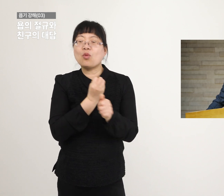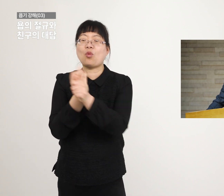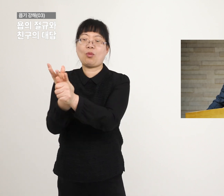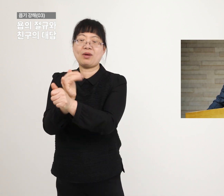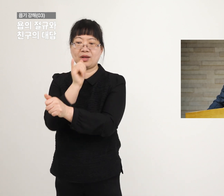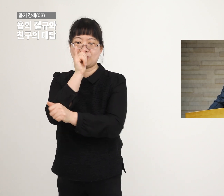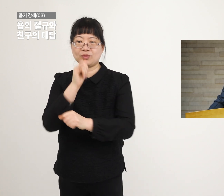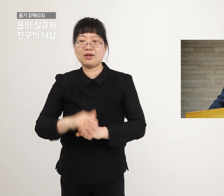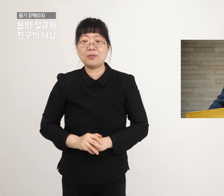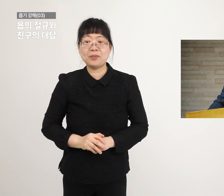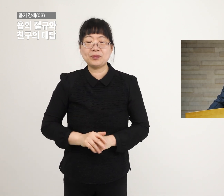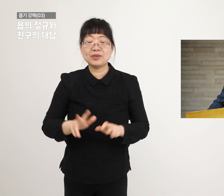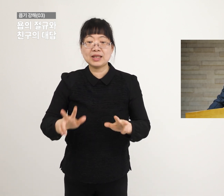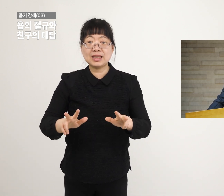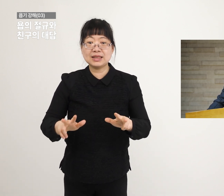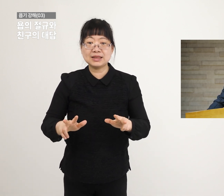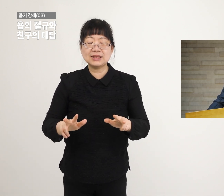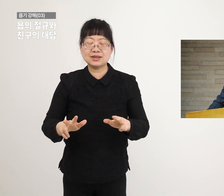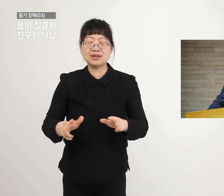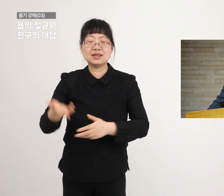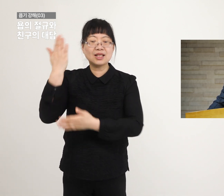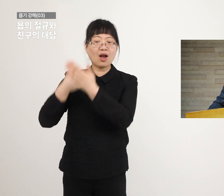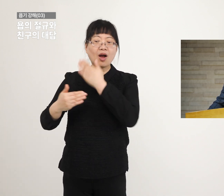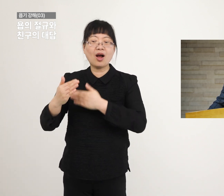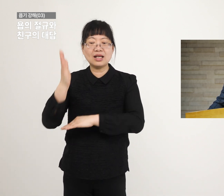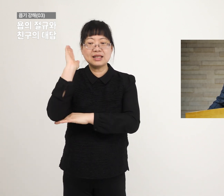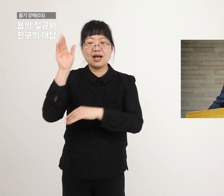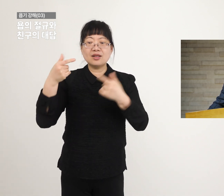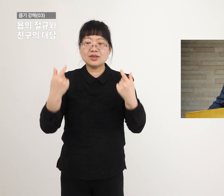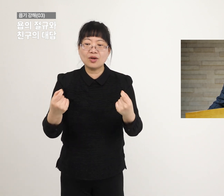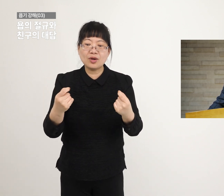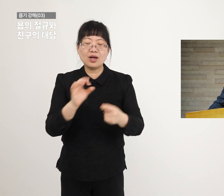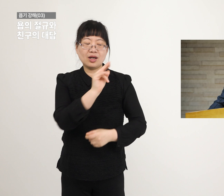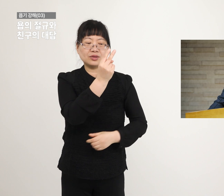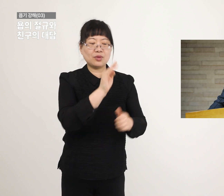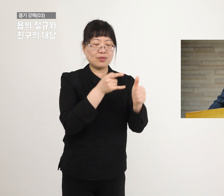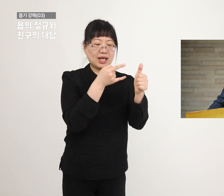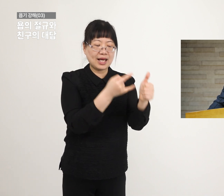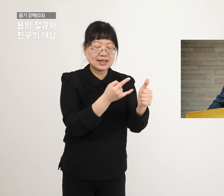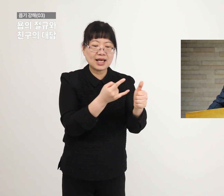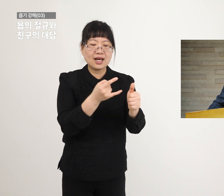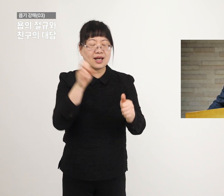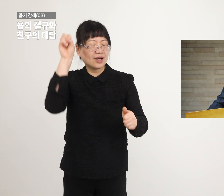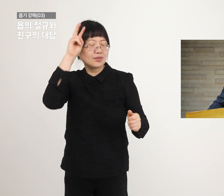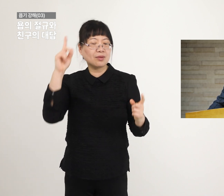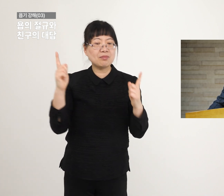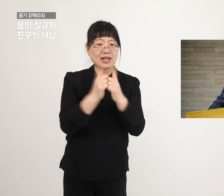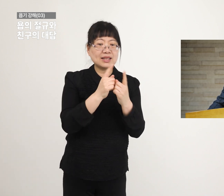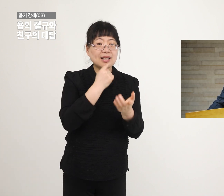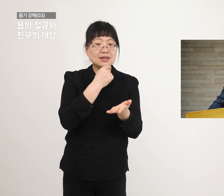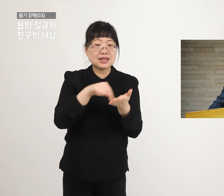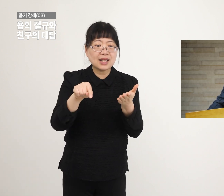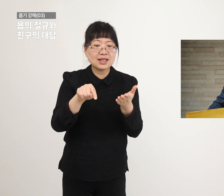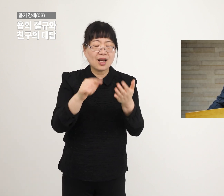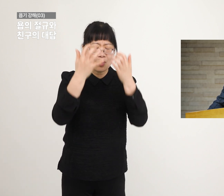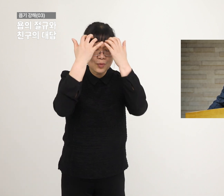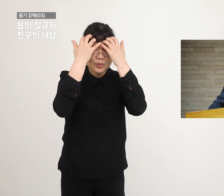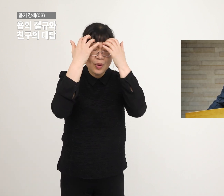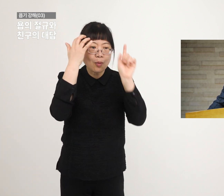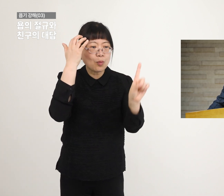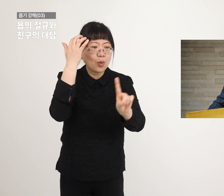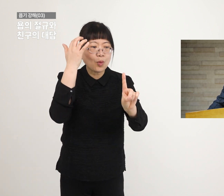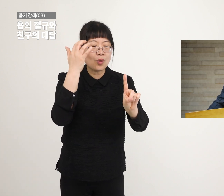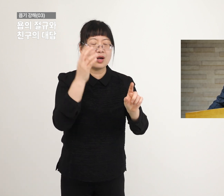그런데 우리가 서론 시간에도 보았듯이 욥에게 어느 날 불어닥친 재난과 고난은